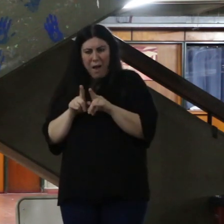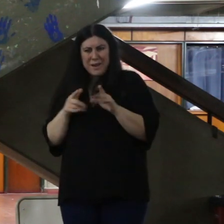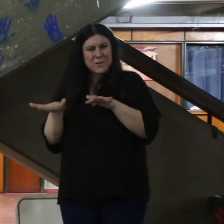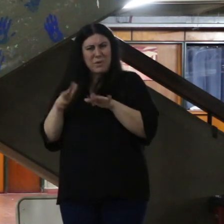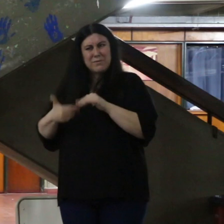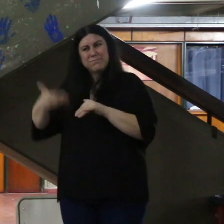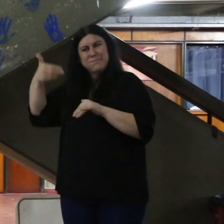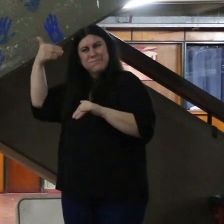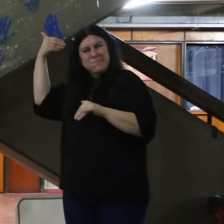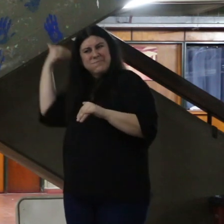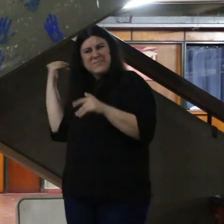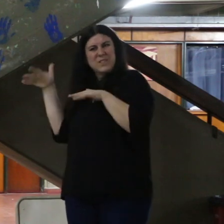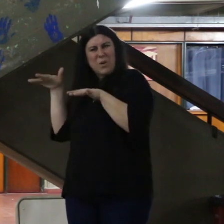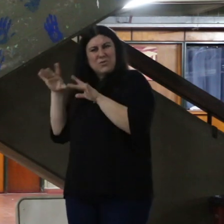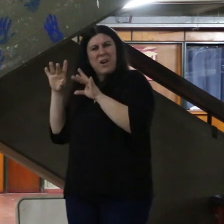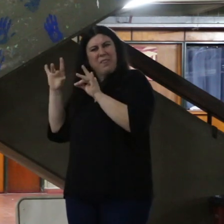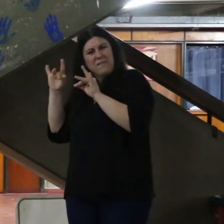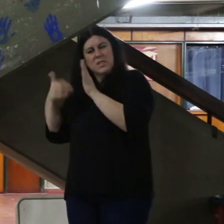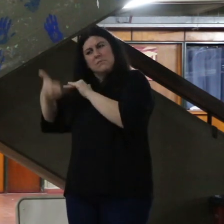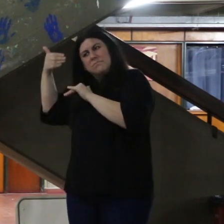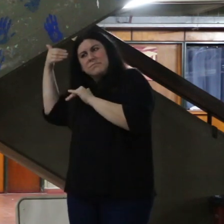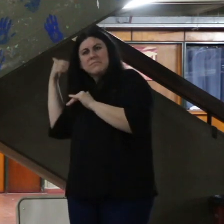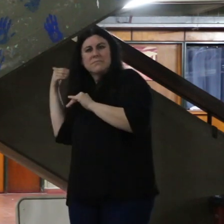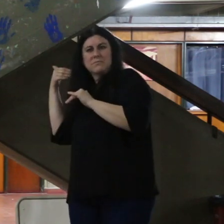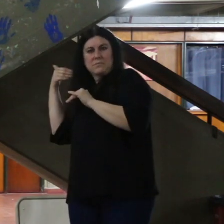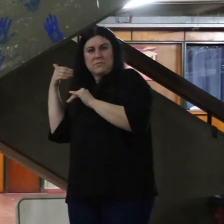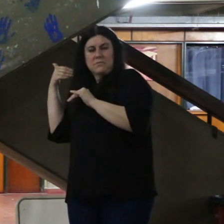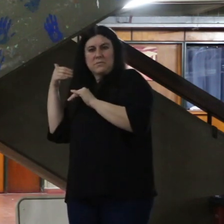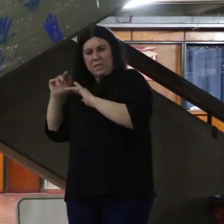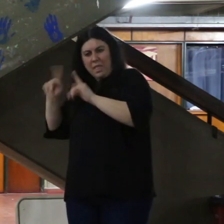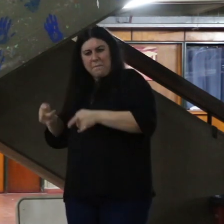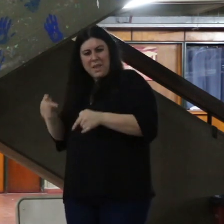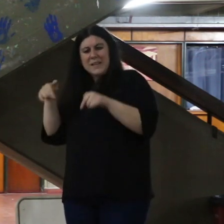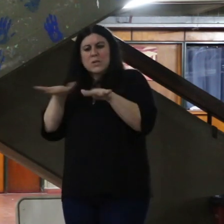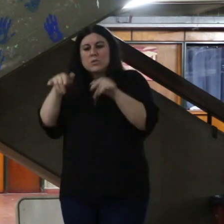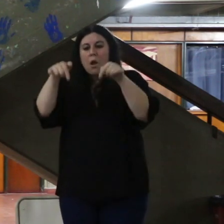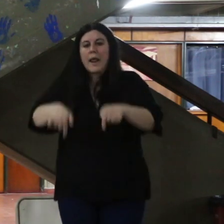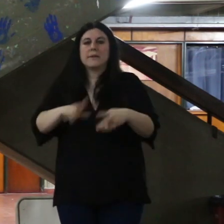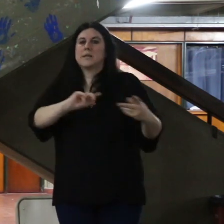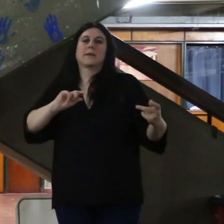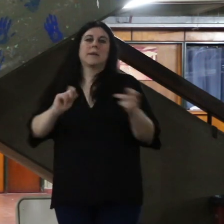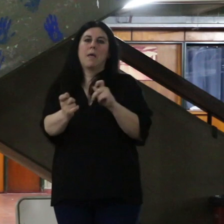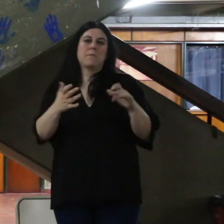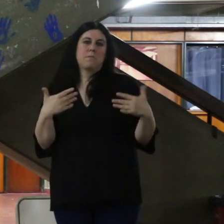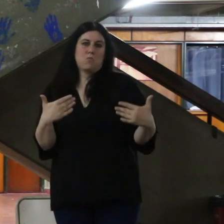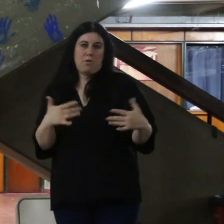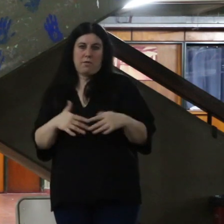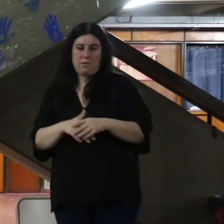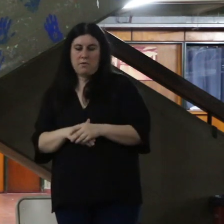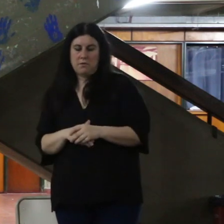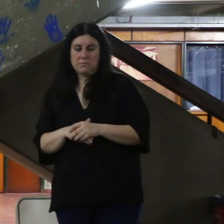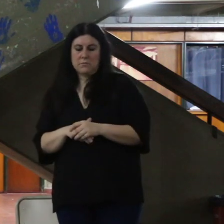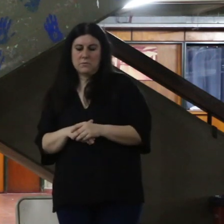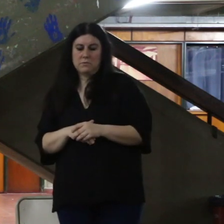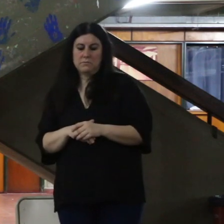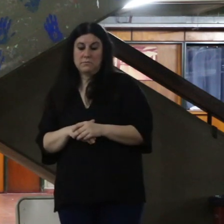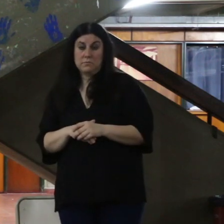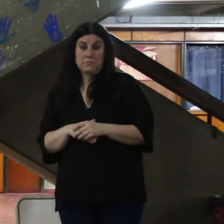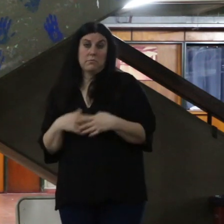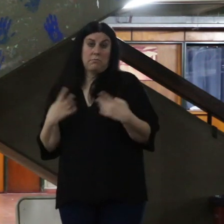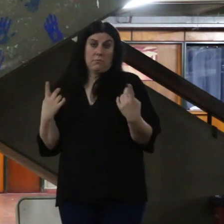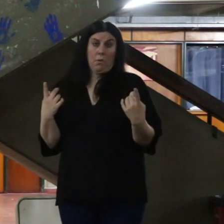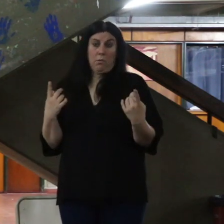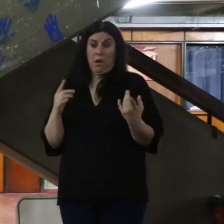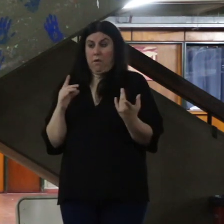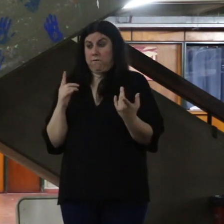muchas otras veces de otros lugares, ¿sí?, complejos. Y que una de las herramientas para salir